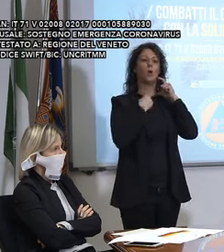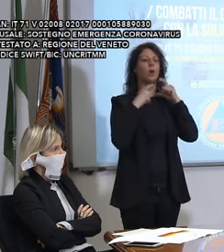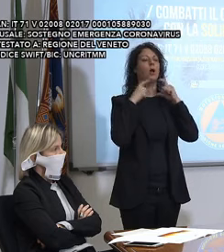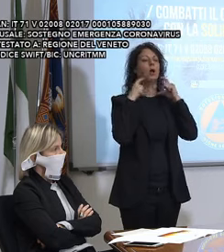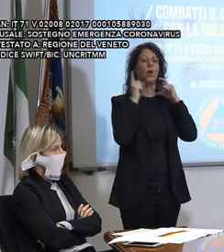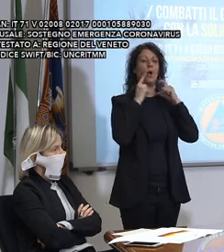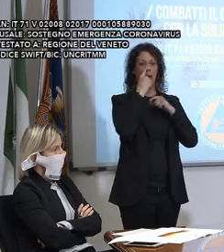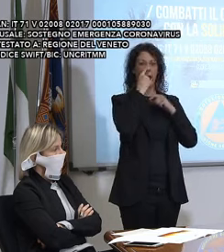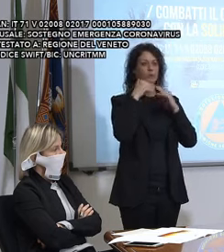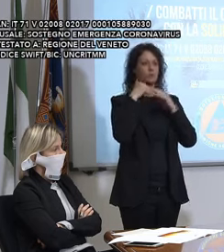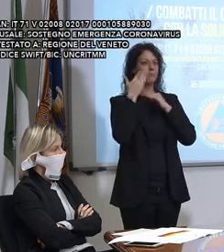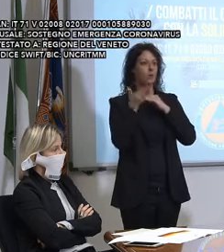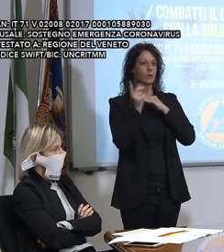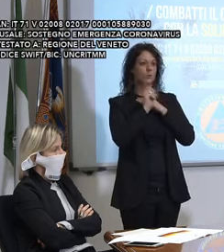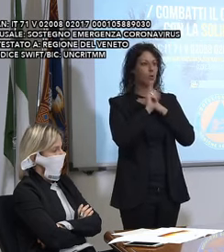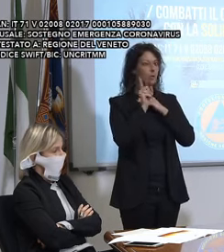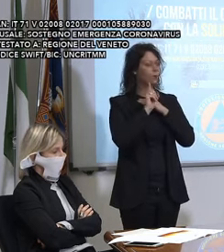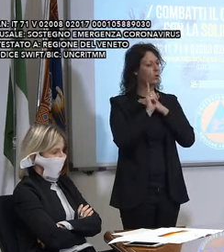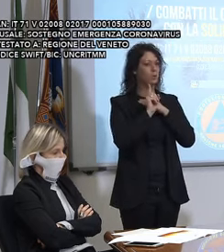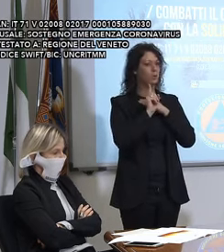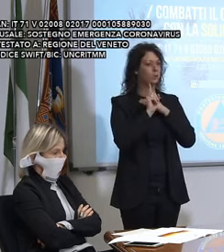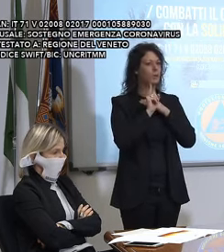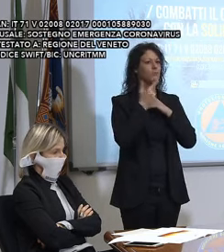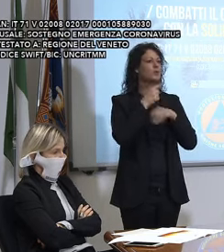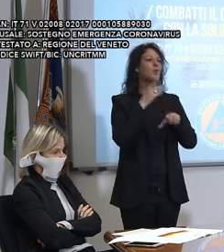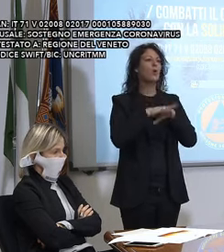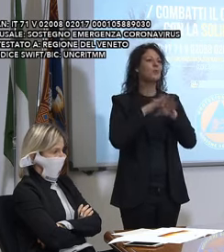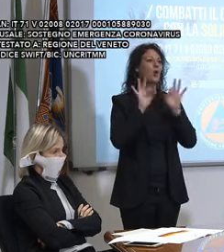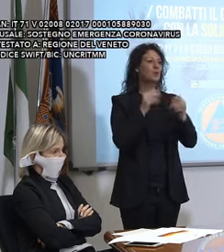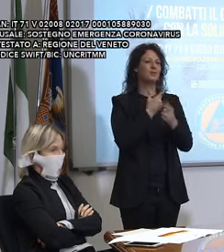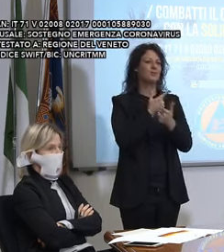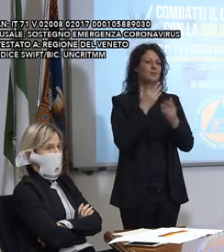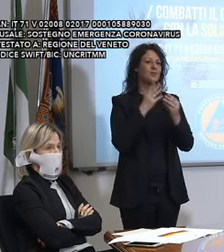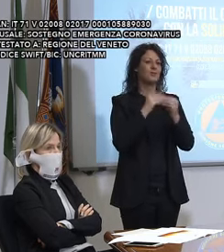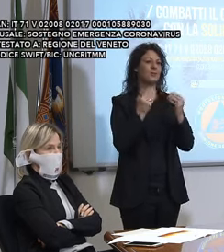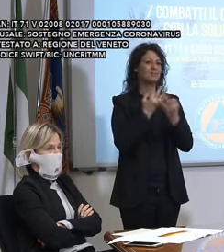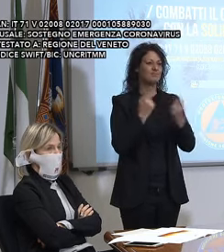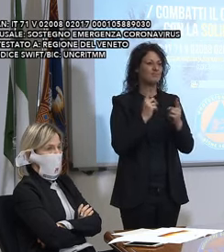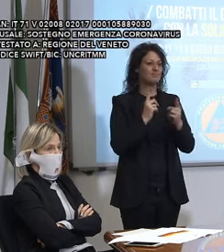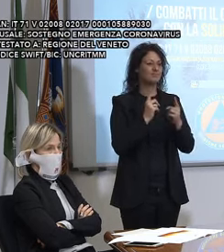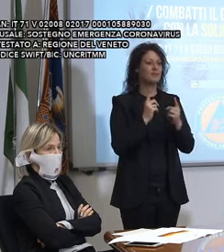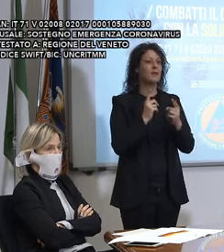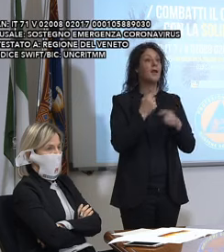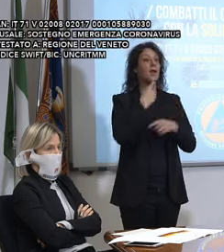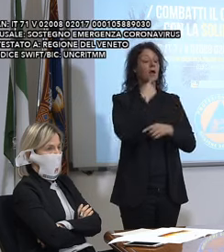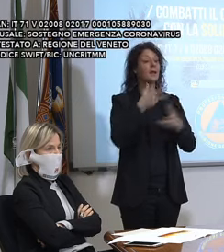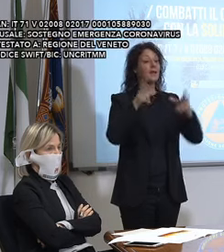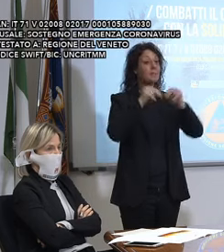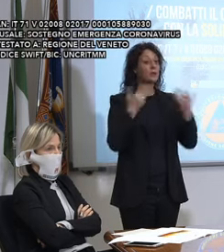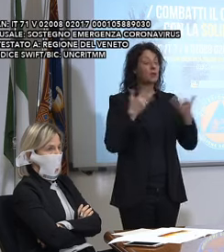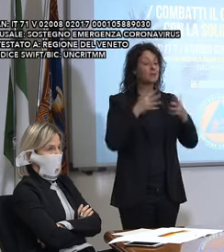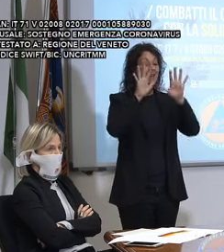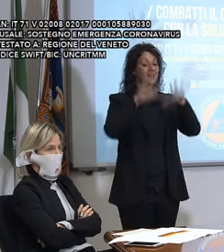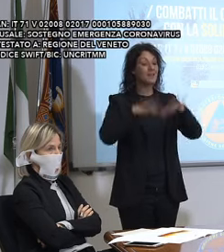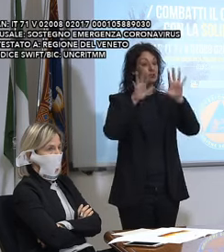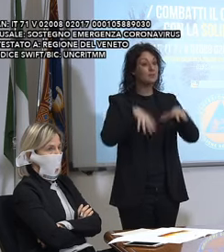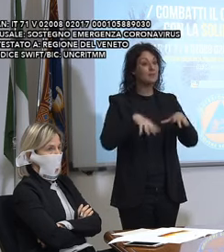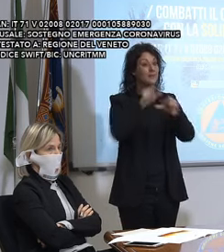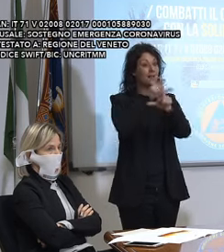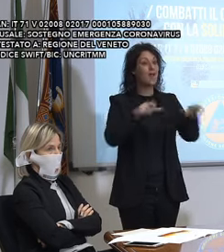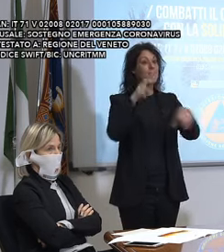perché quello è un uso improprio. E vi ripeto che i 10.000 quasi medici che abbiamo negli ospedali, ve lo dico tutti i